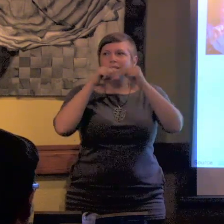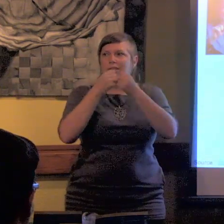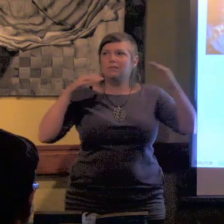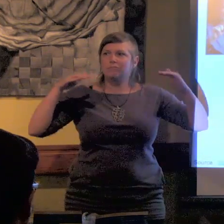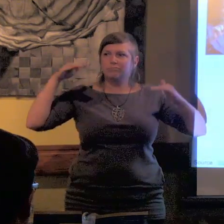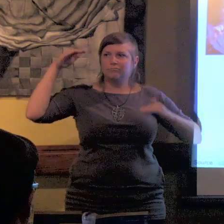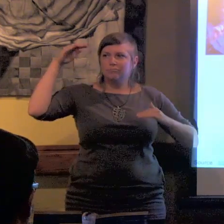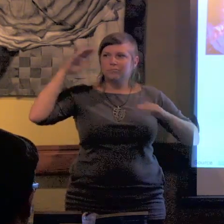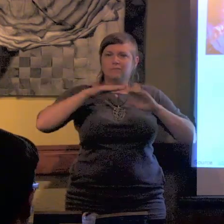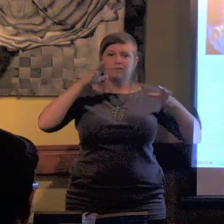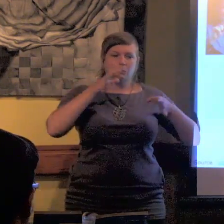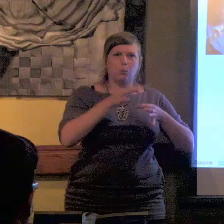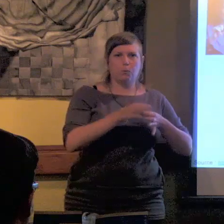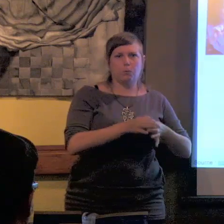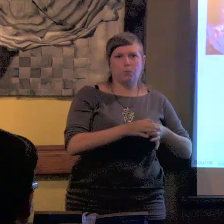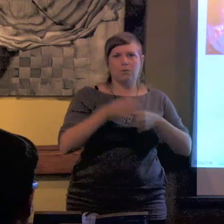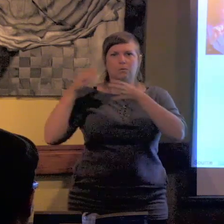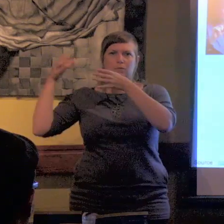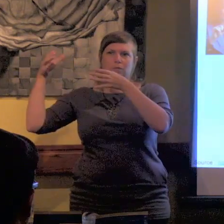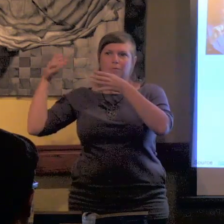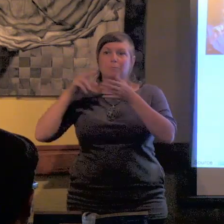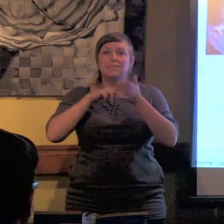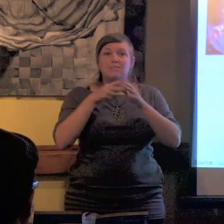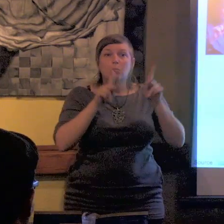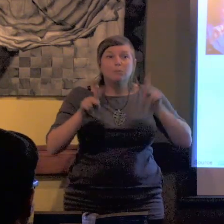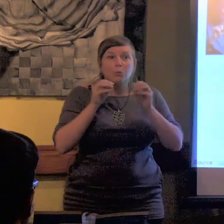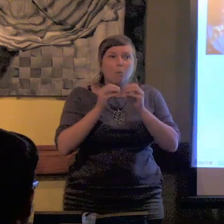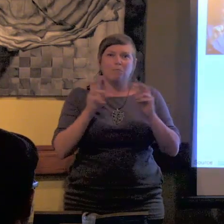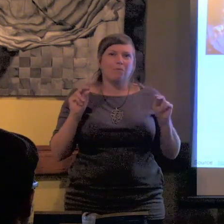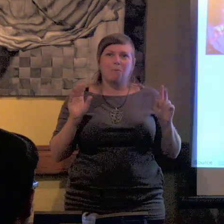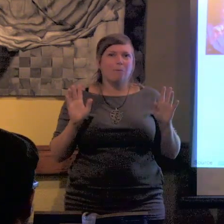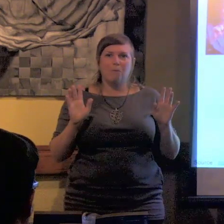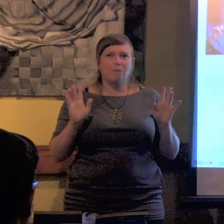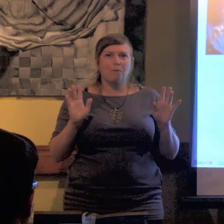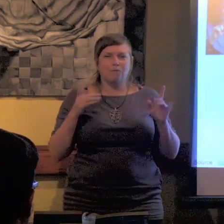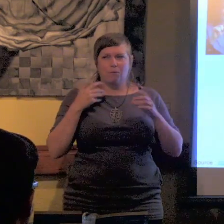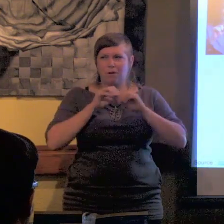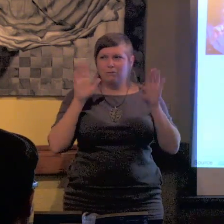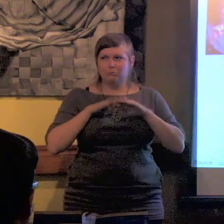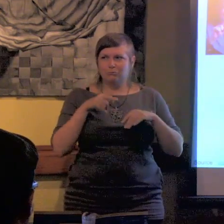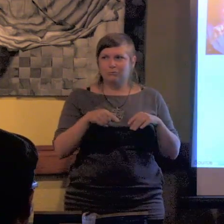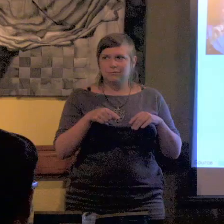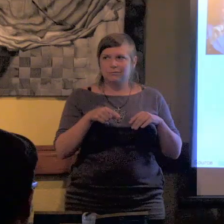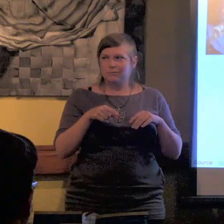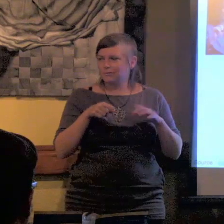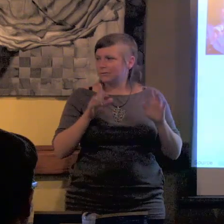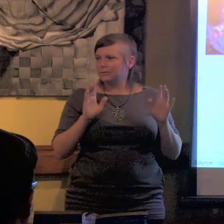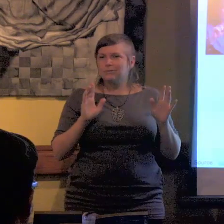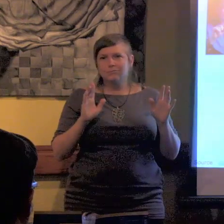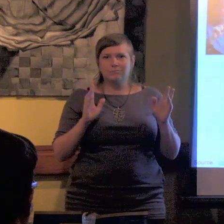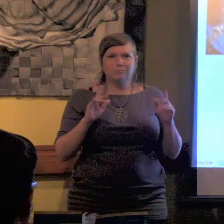dit dans la société, il y a comme une minorité versus une majorité. Donc, ça n'a pas nécessairement un lien avec